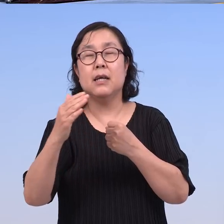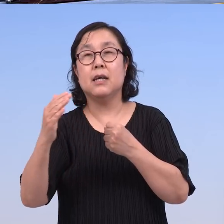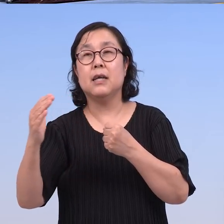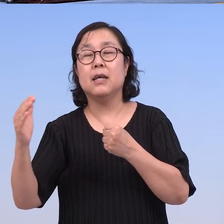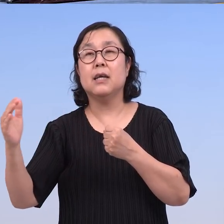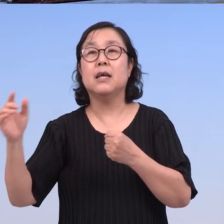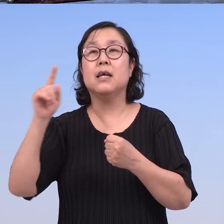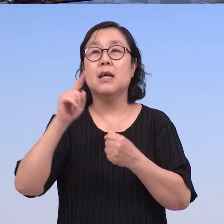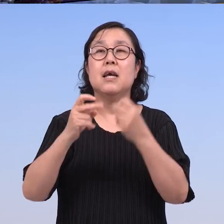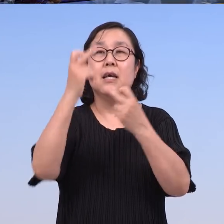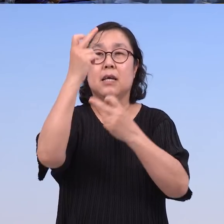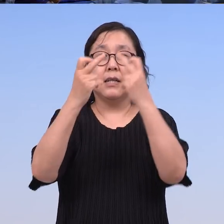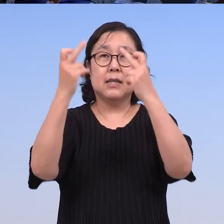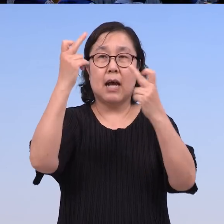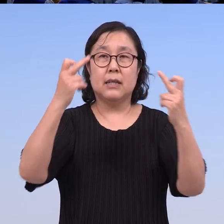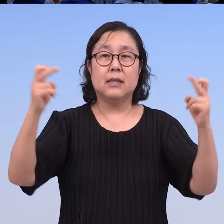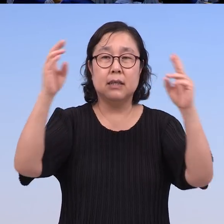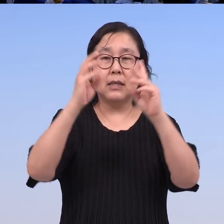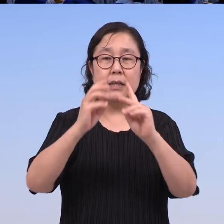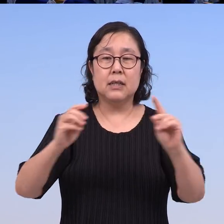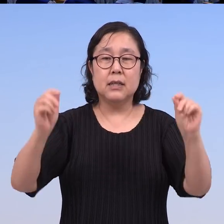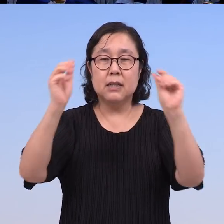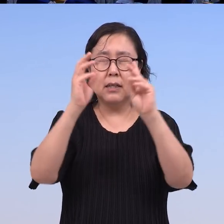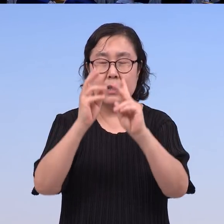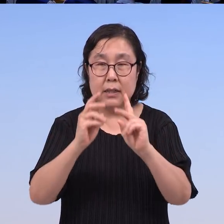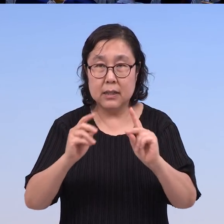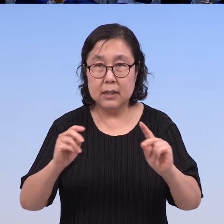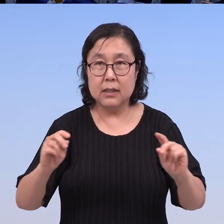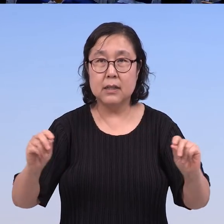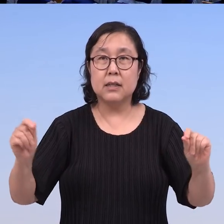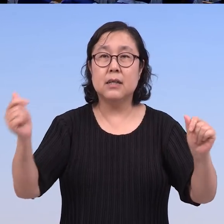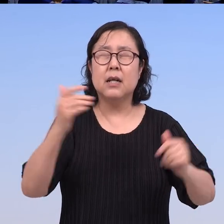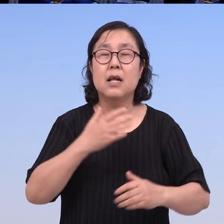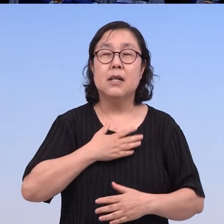이 산지를 내게 주소서,